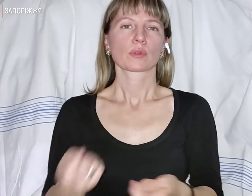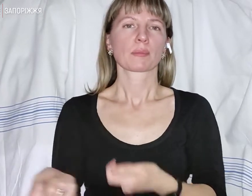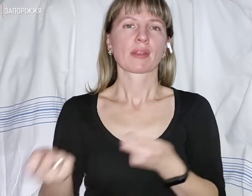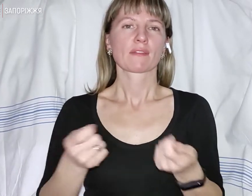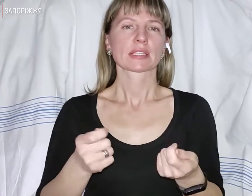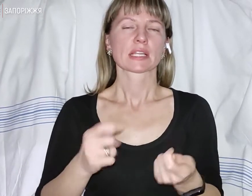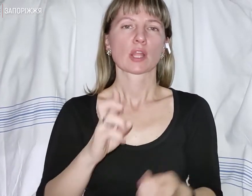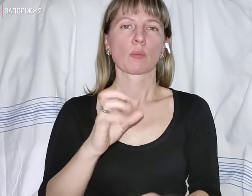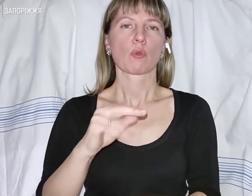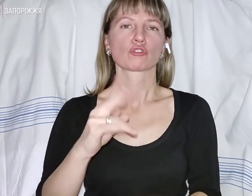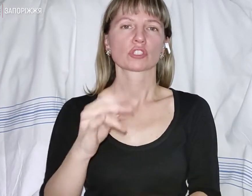садись.